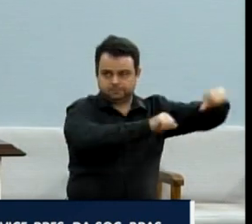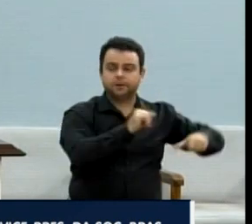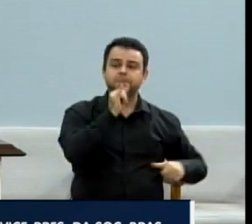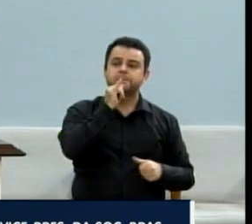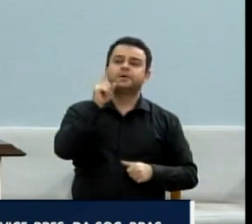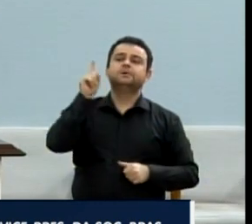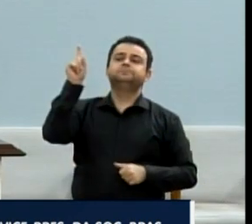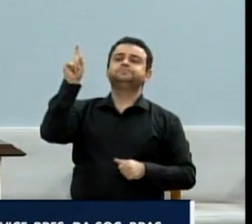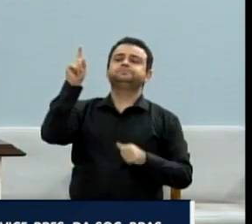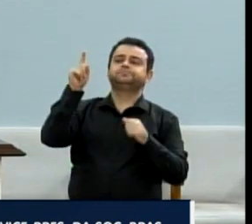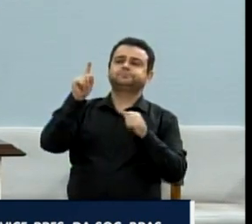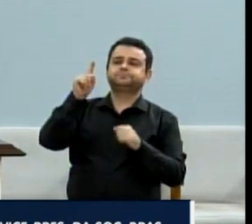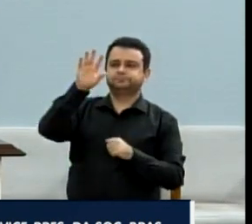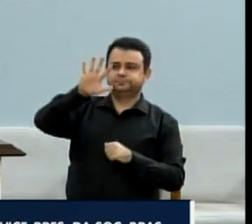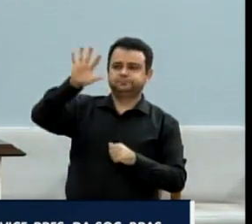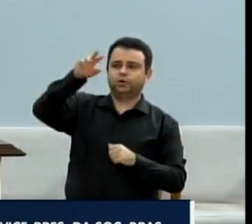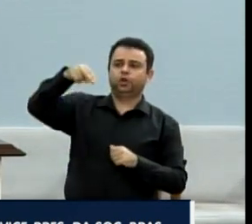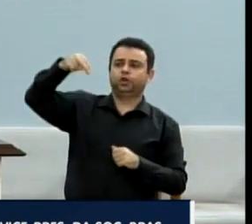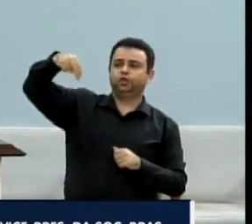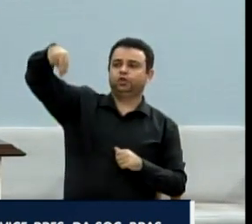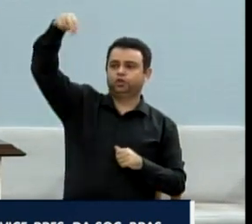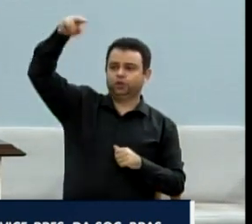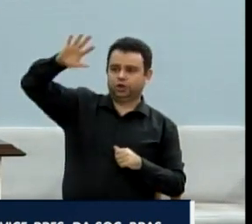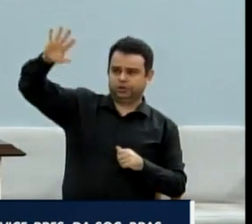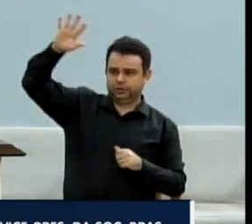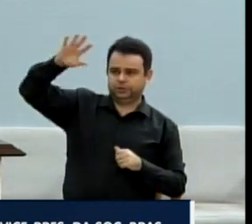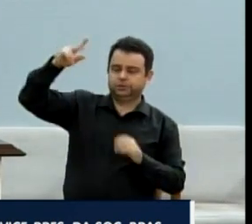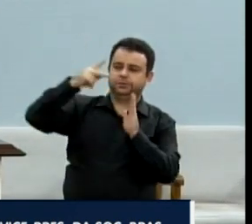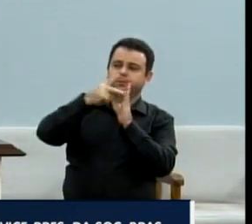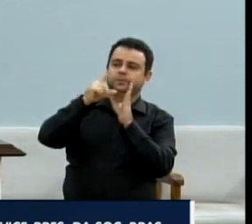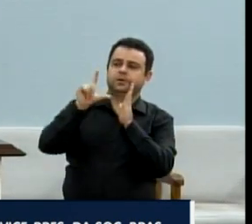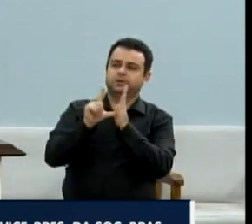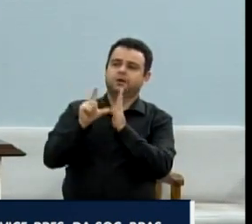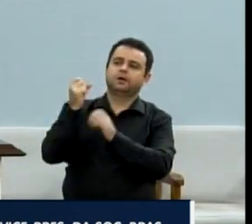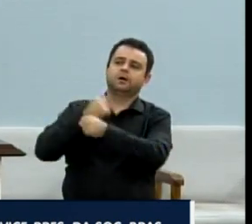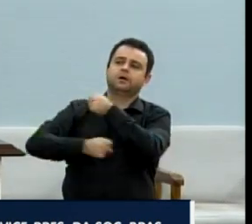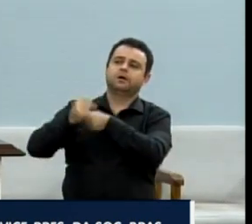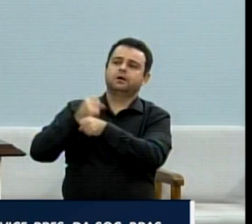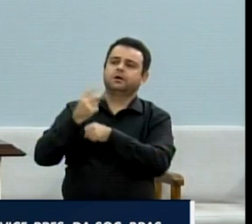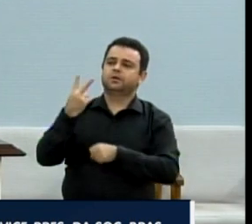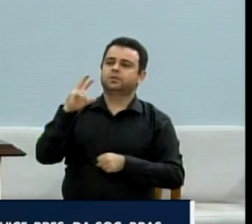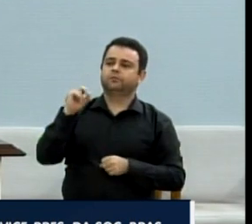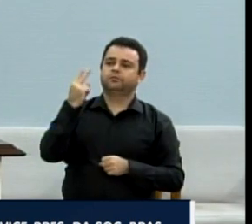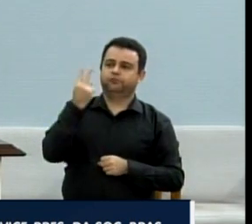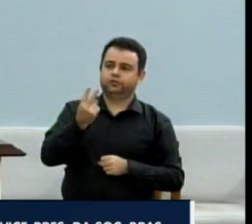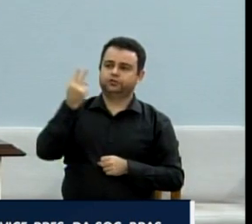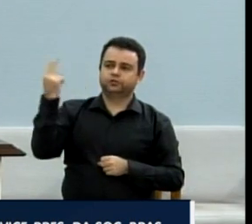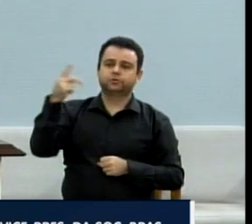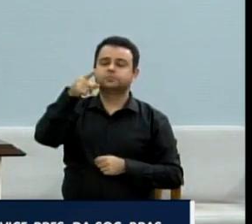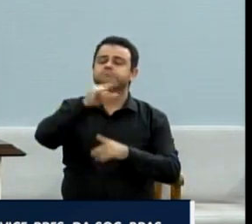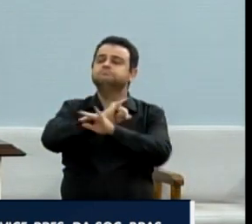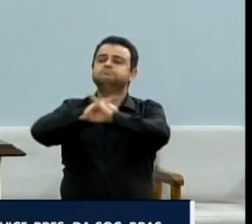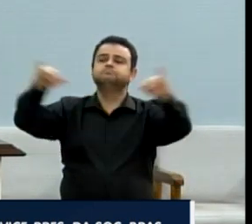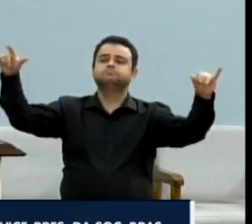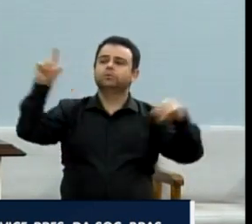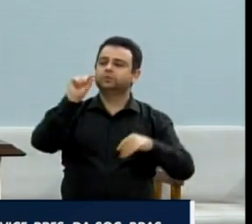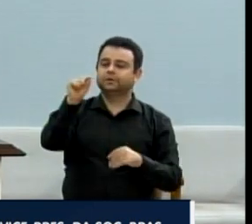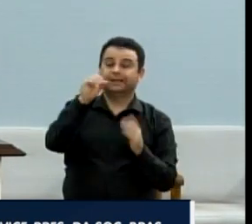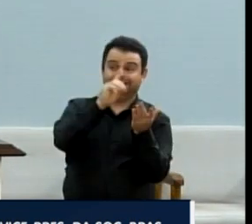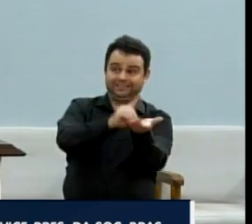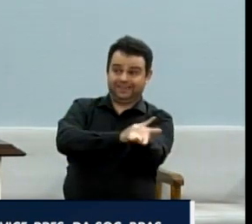projeto de lei 687 de 2022 tenta colocar o diabetes tipo 1 como